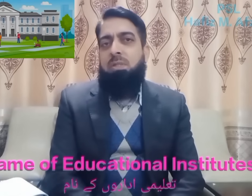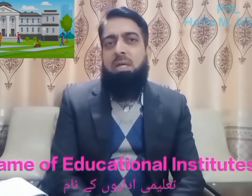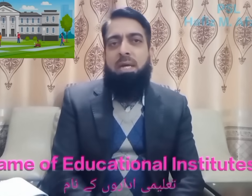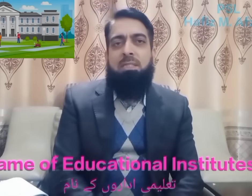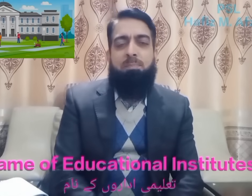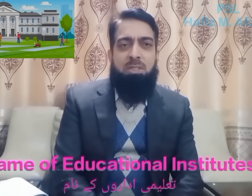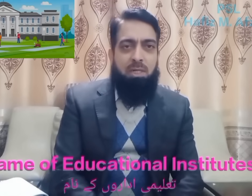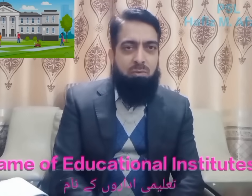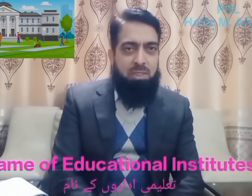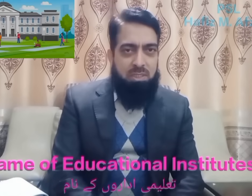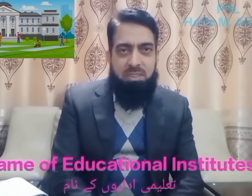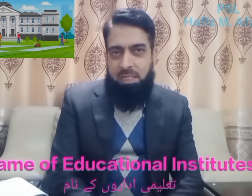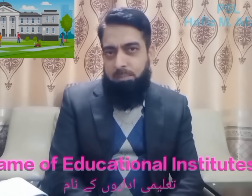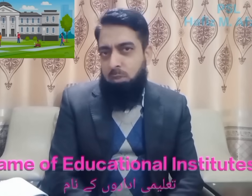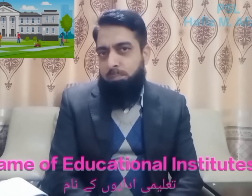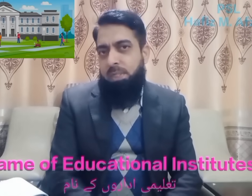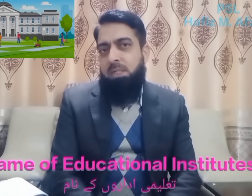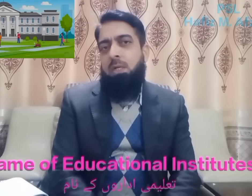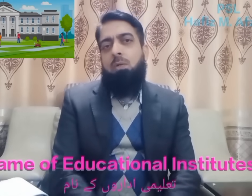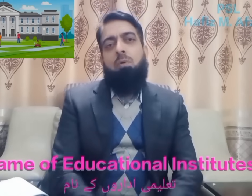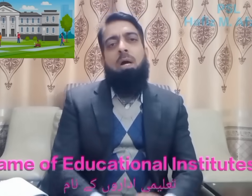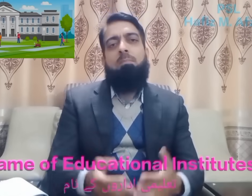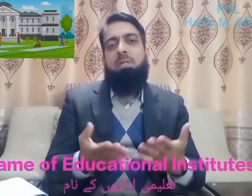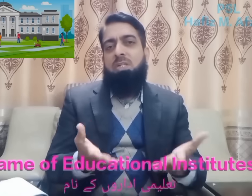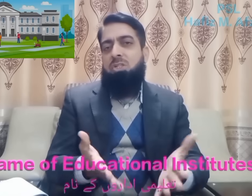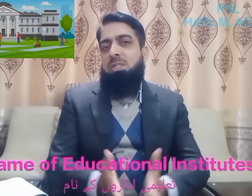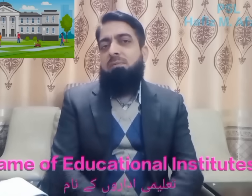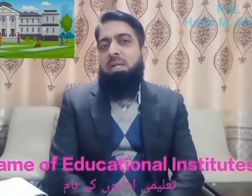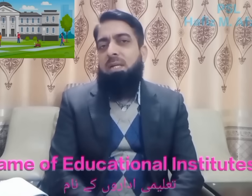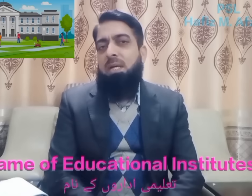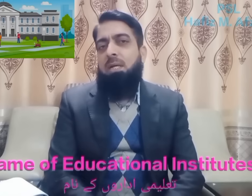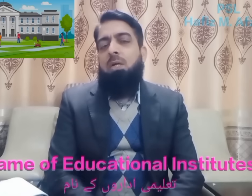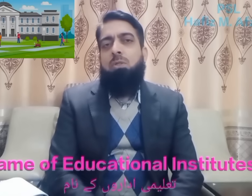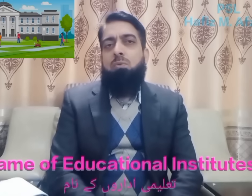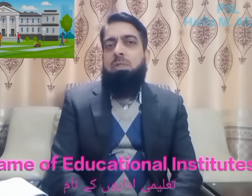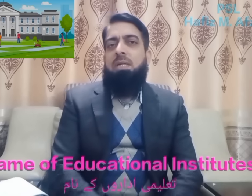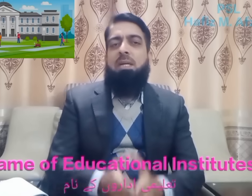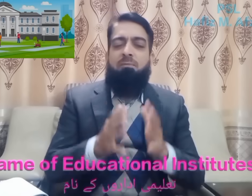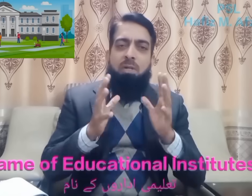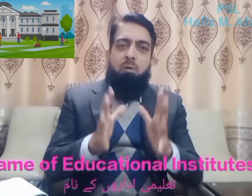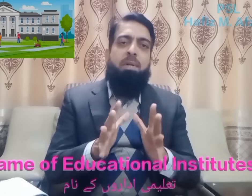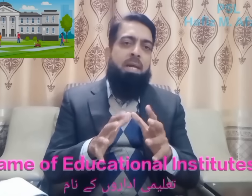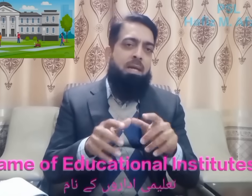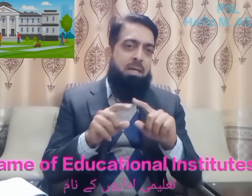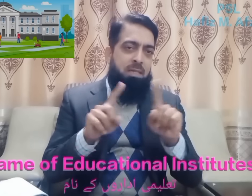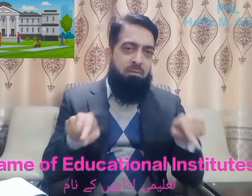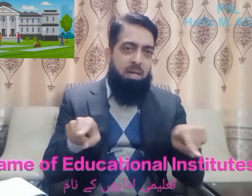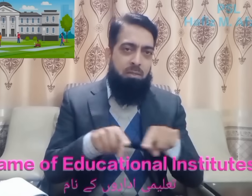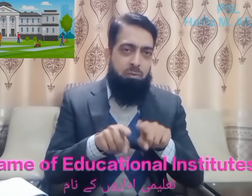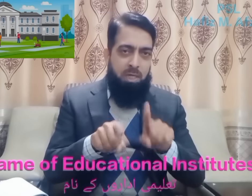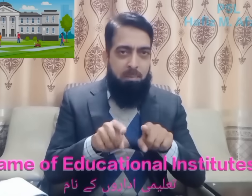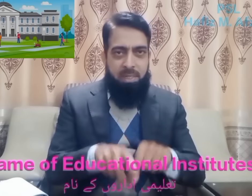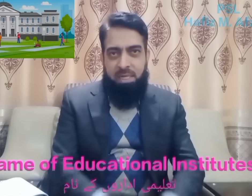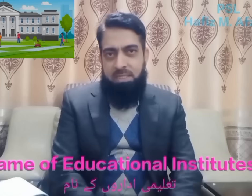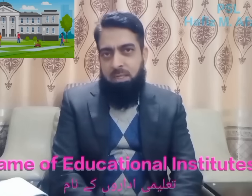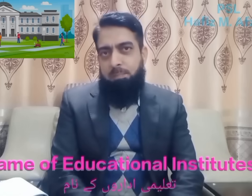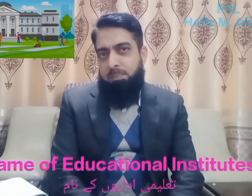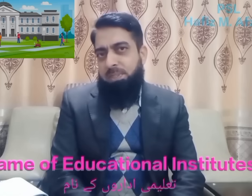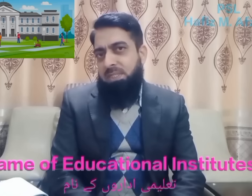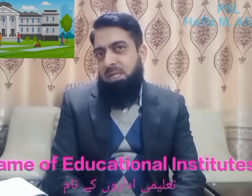होती है स्पेशल एजुकेशन सेटअप के ऊपर, तो हम इनिशिएटिव लेंगे। चूंकि ये वीडियो बनाने का ये वाला जो सेगमेंट है, इसका पर्पस